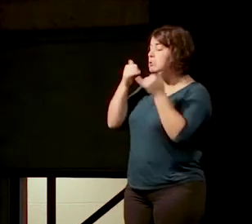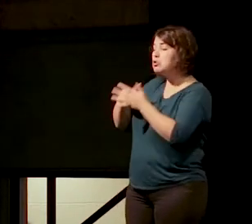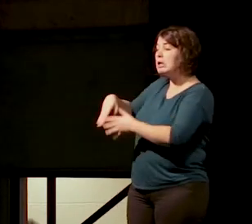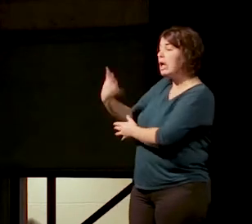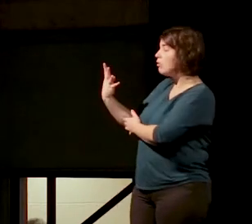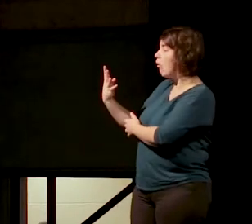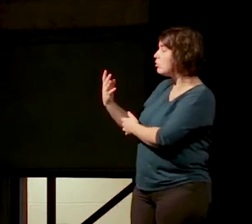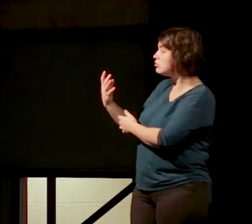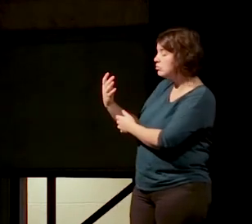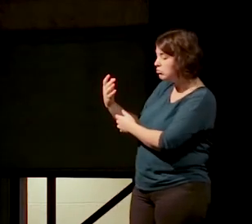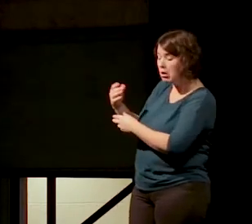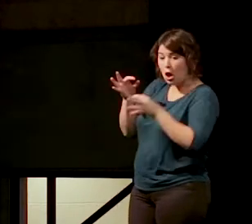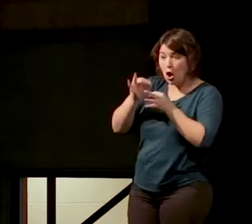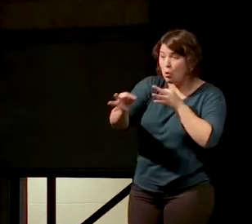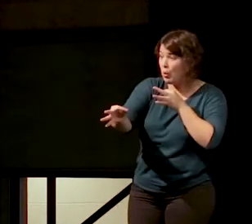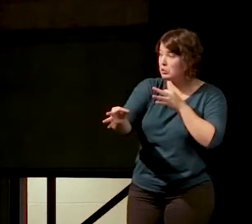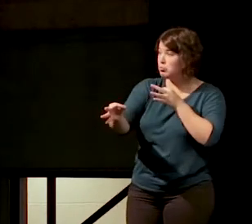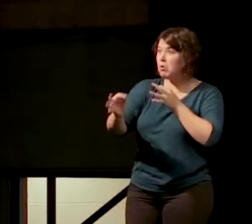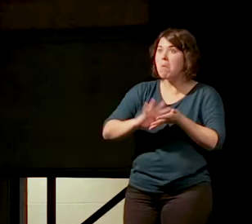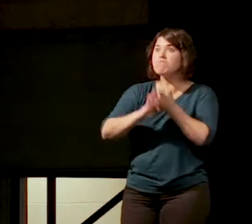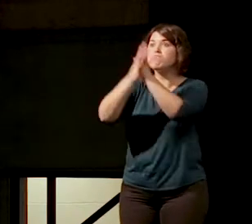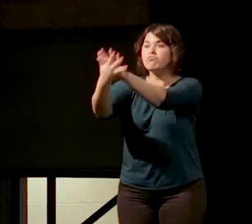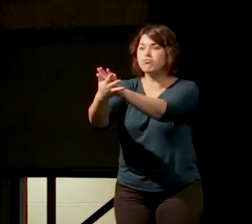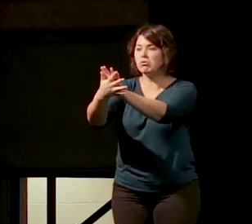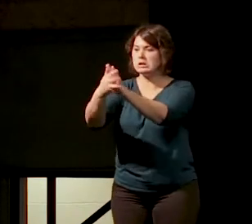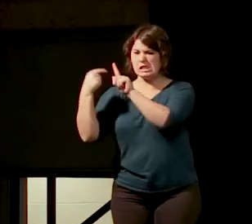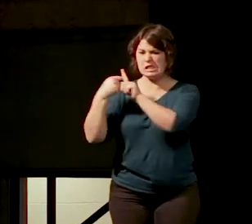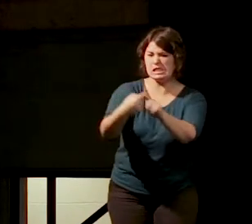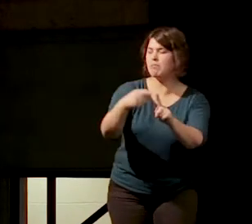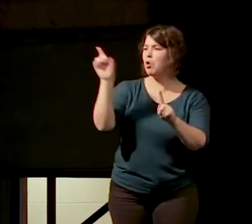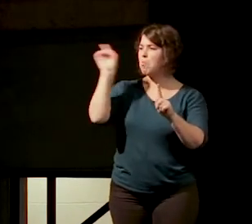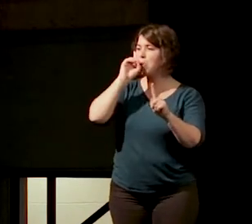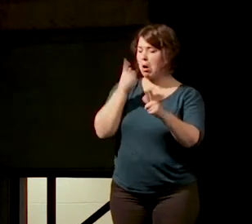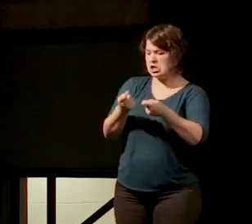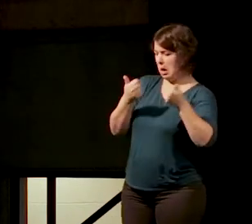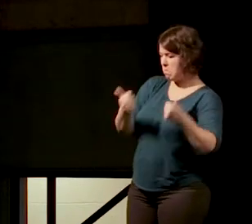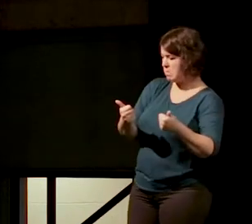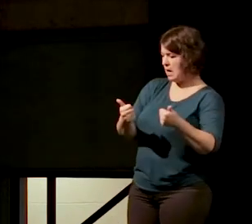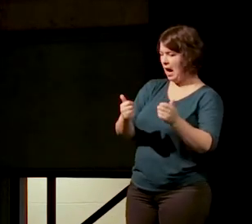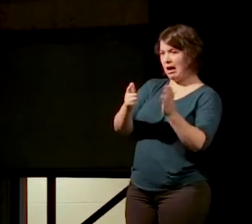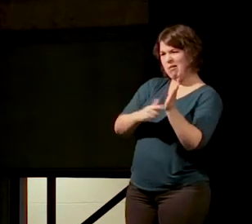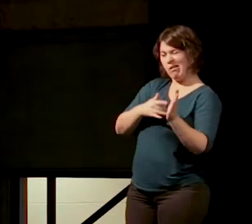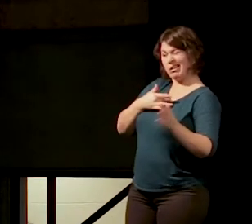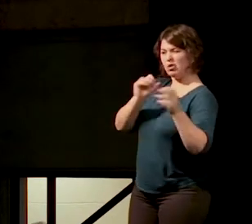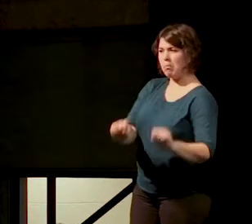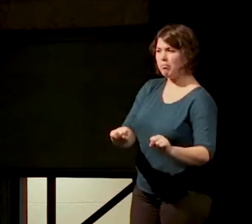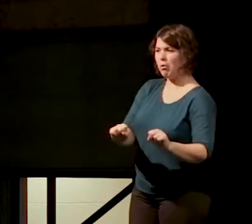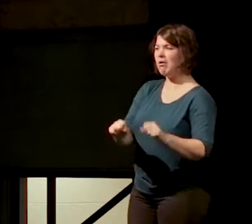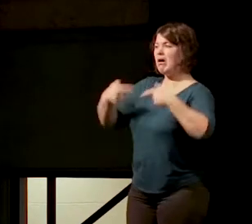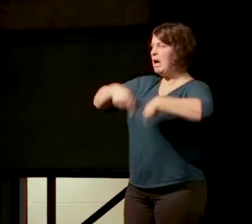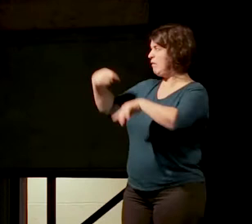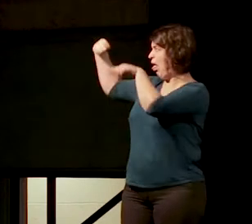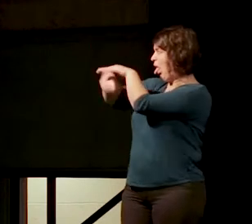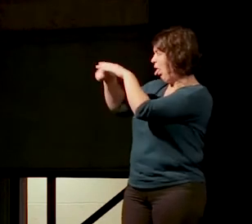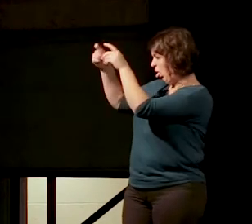2014 que Gouesnou deviendrait une cible en raison de sa bonne gestion et de son potentiel fiscal, que les dotations d'État